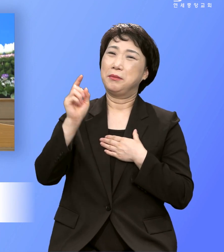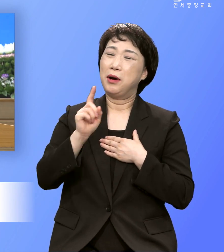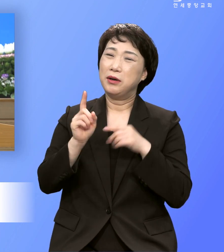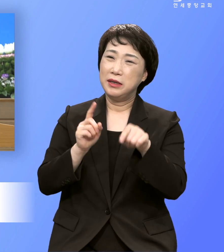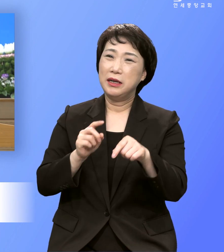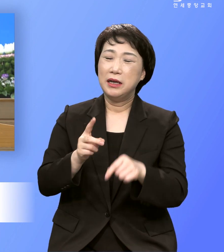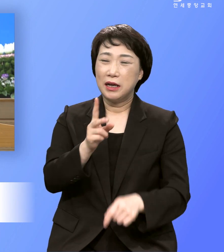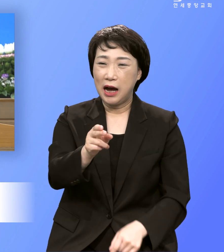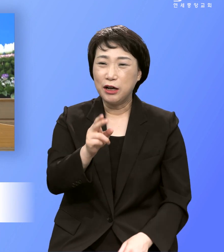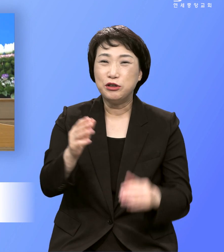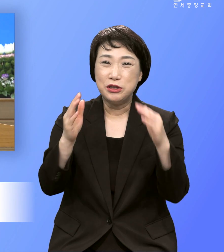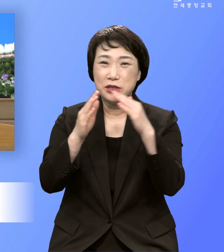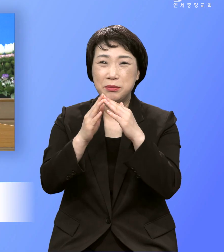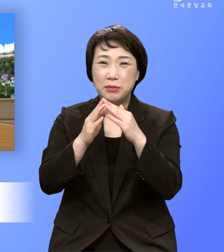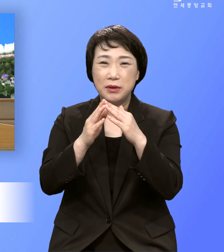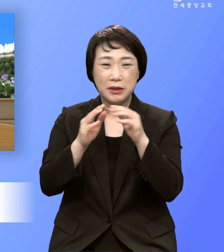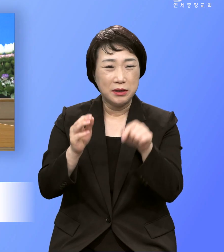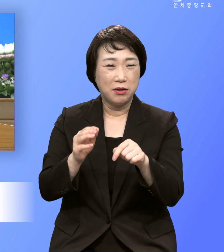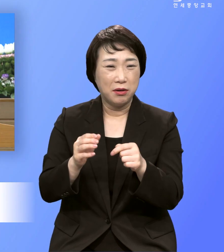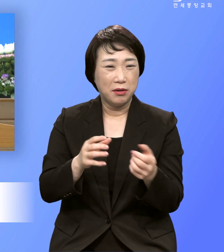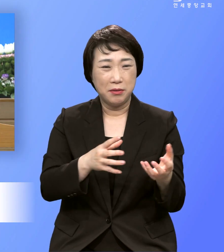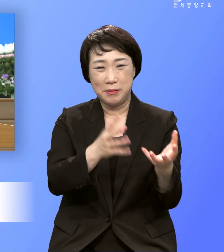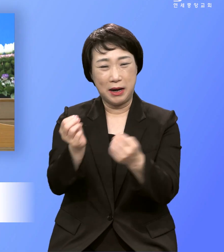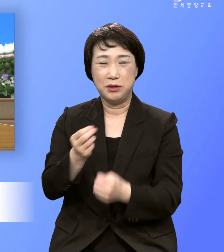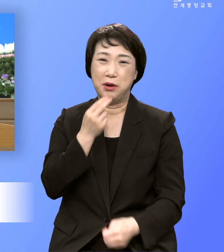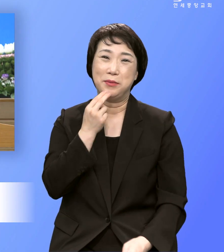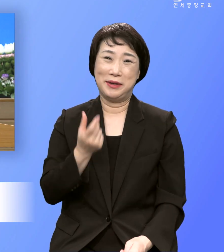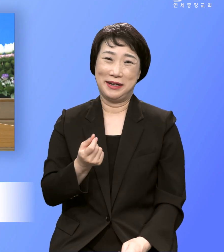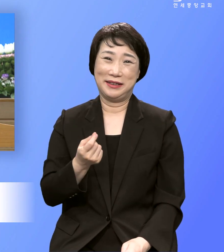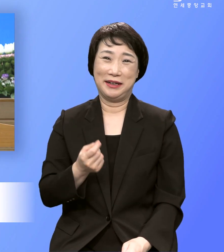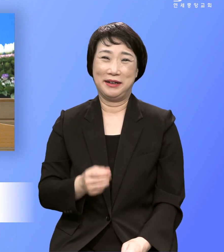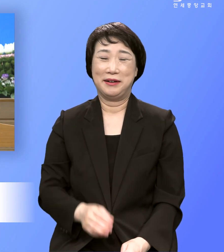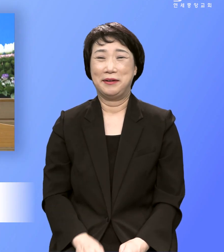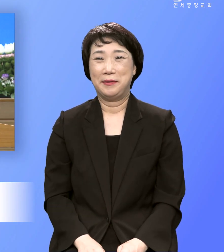저거 파는 가위집이 별로 없을 거야.